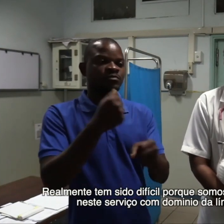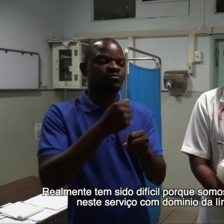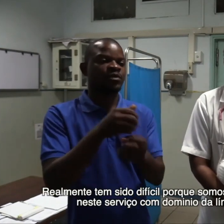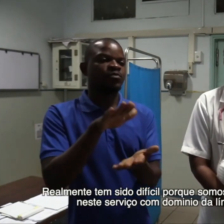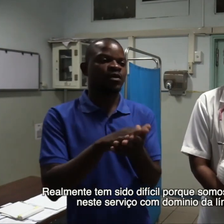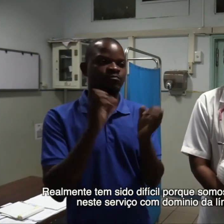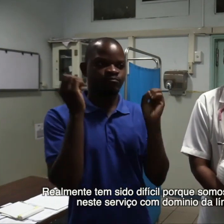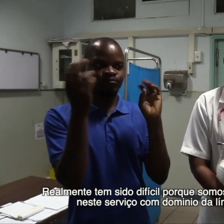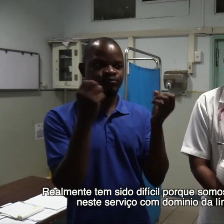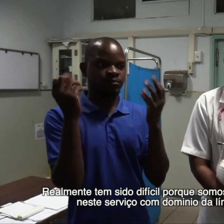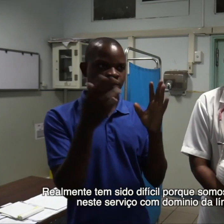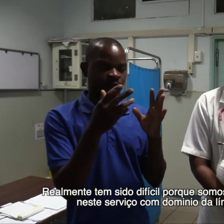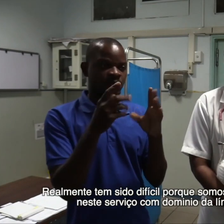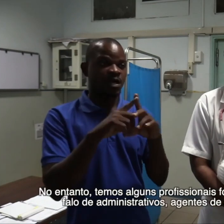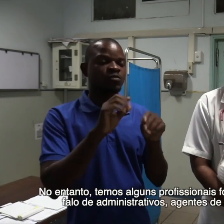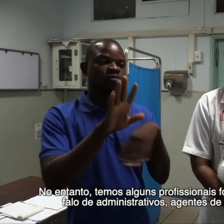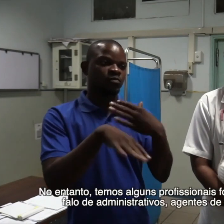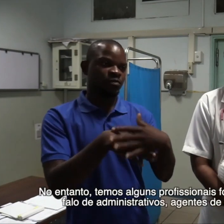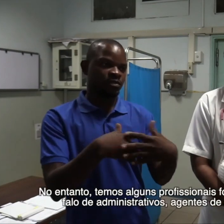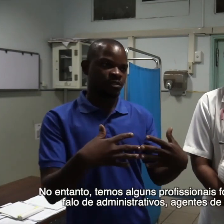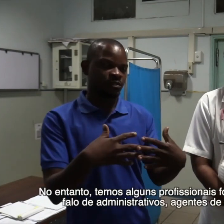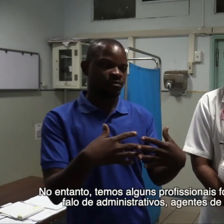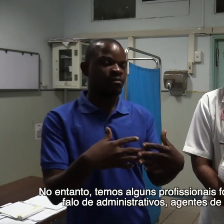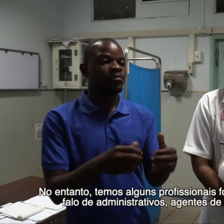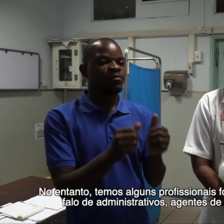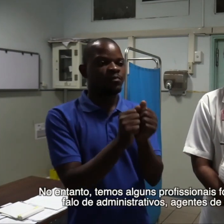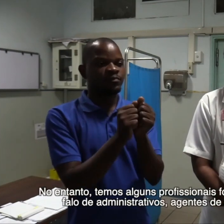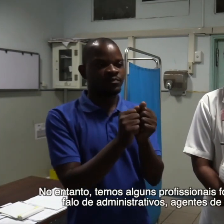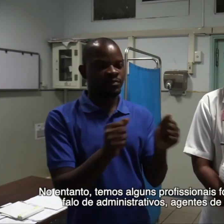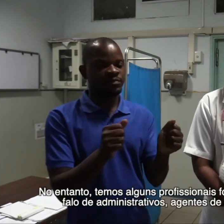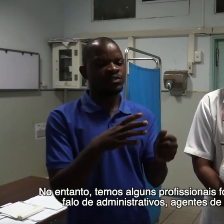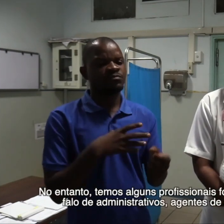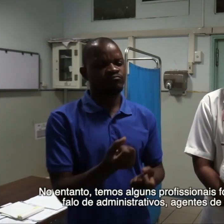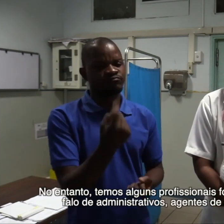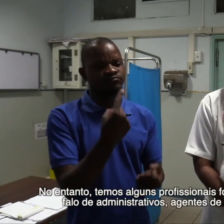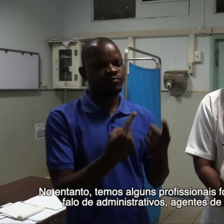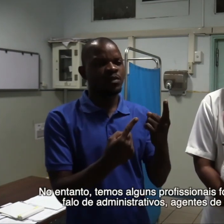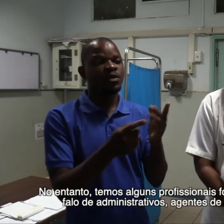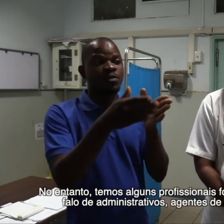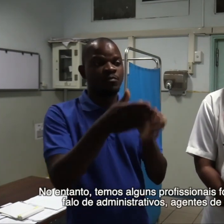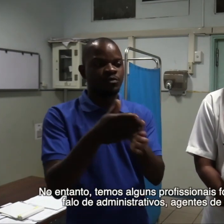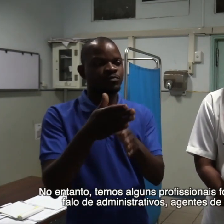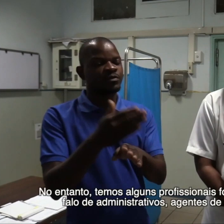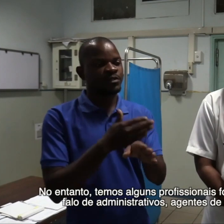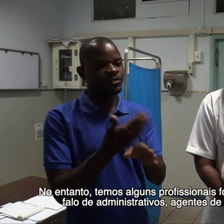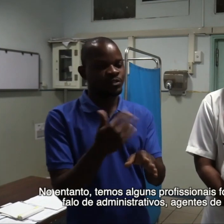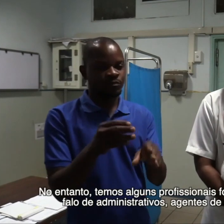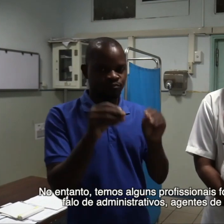para a língua de sinais. No entanto, temos alguns profissionais formados